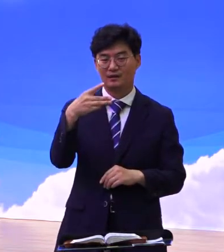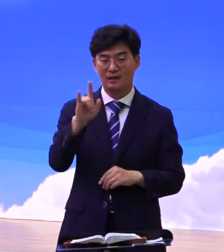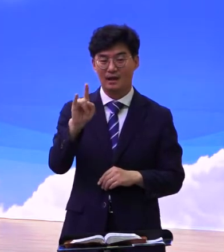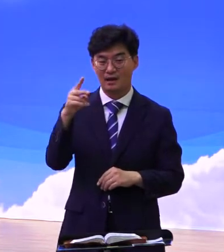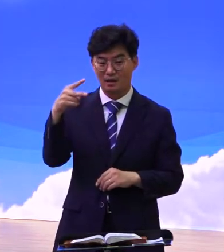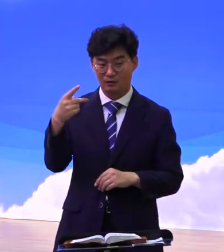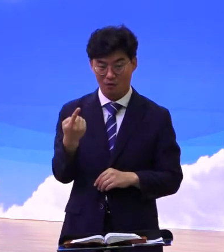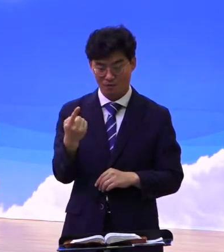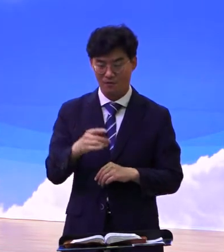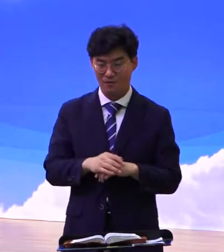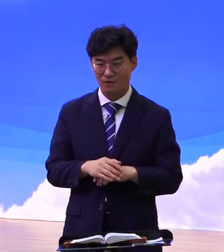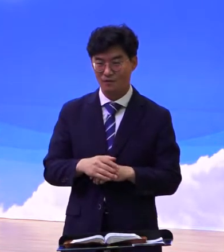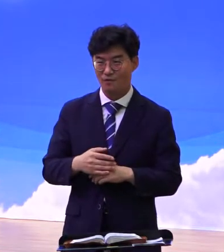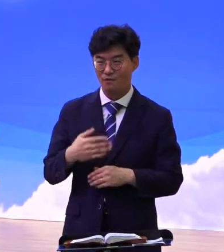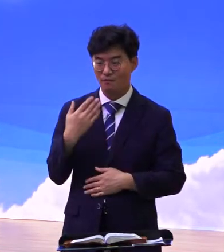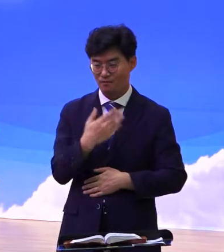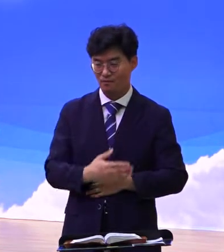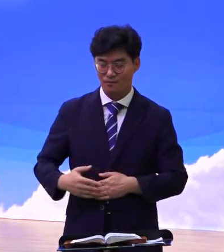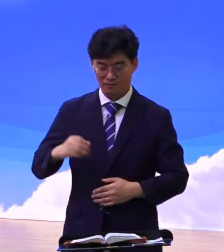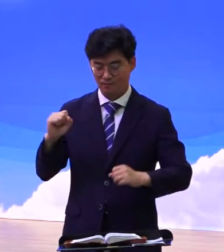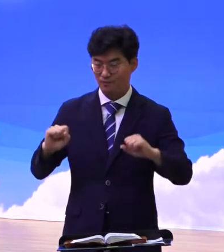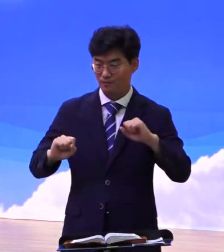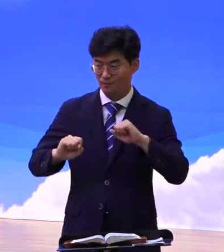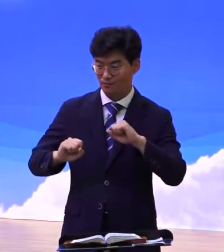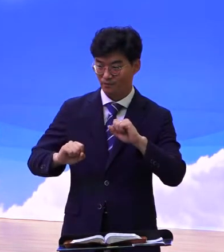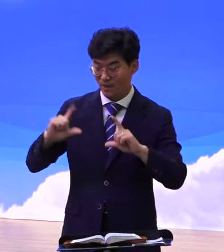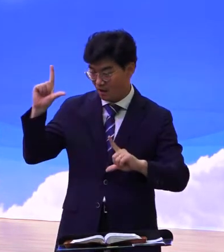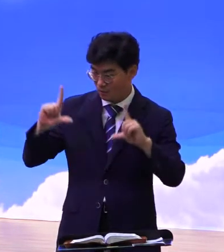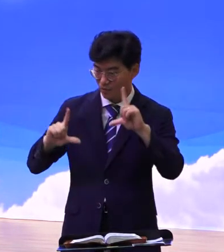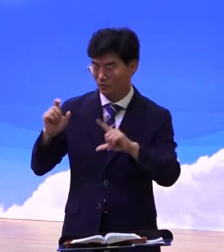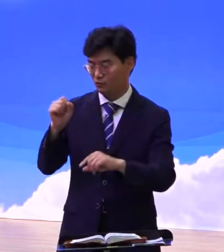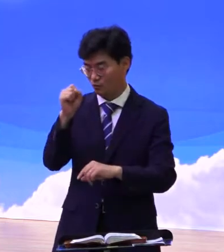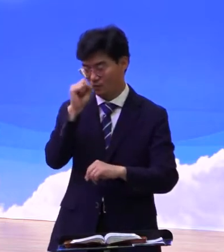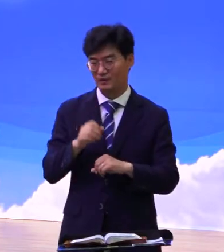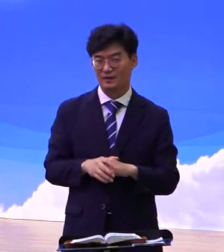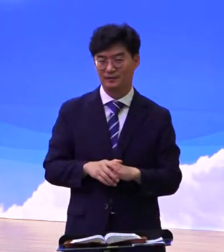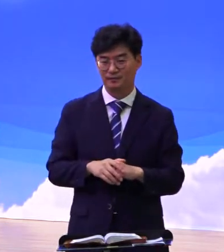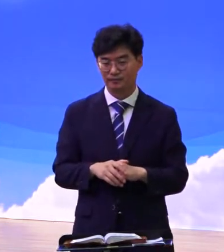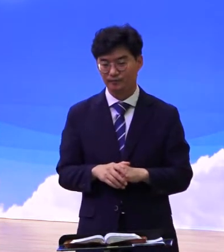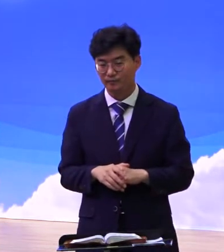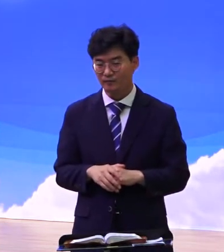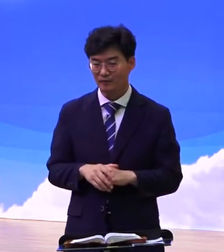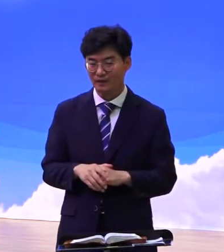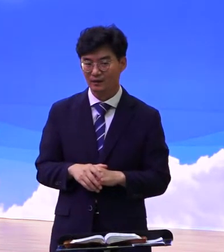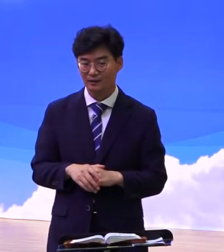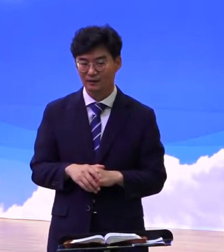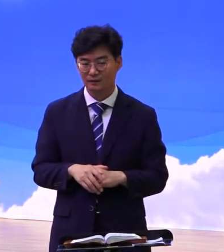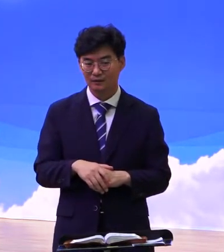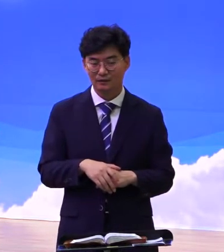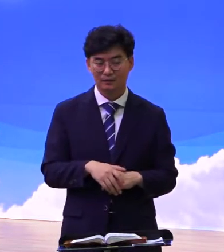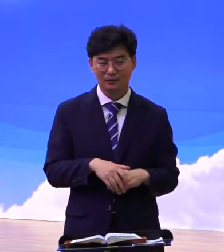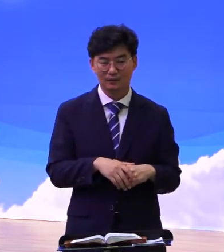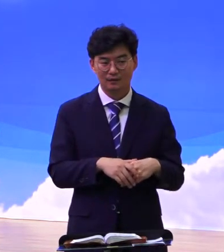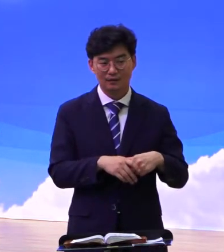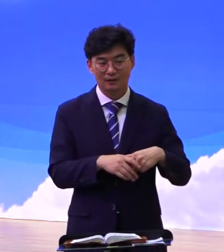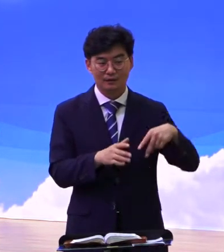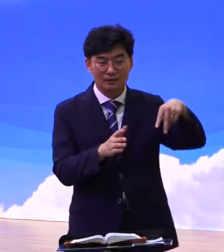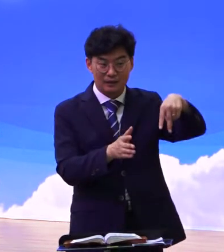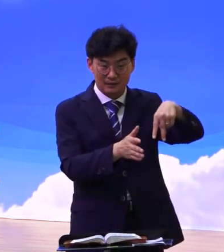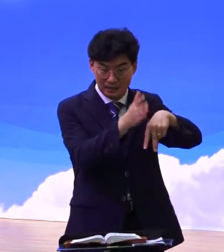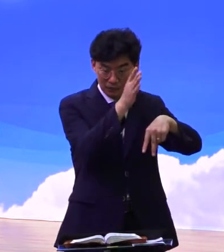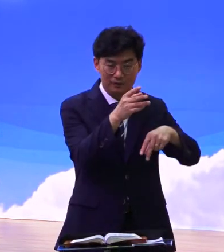때에 특별히 데살로니가 교회 성도들을 이야기했습니다. 그 본문의